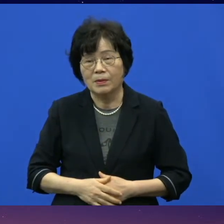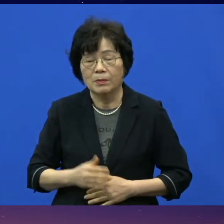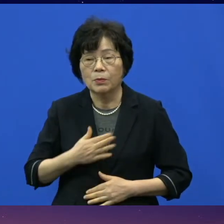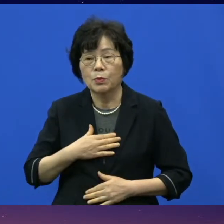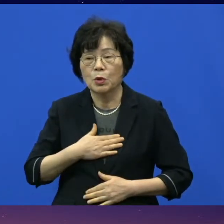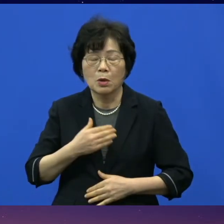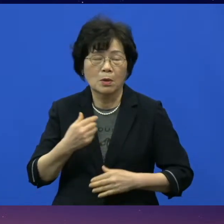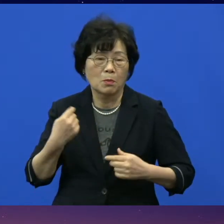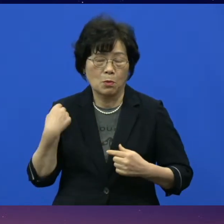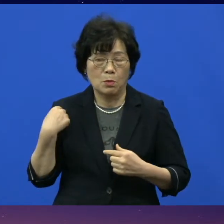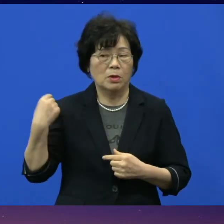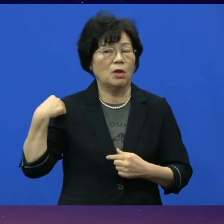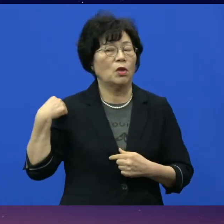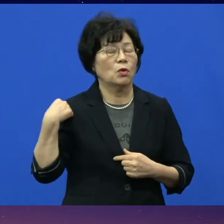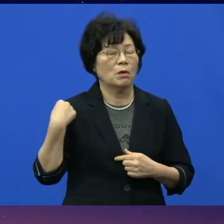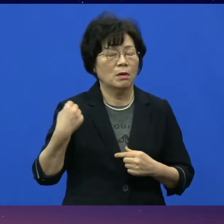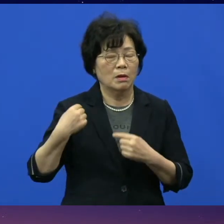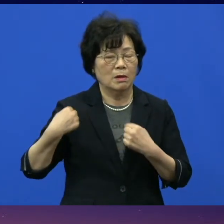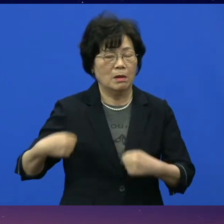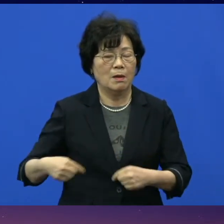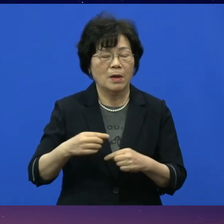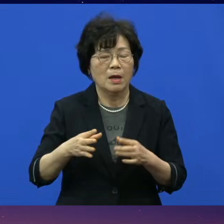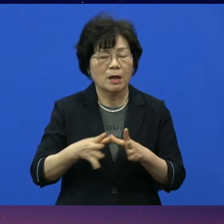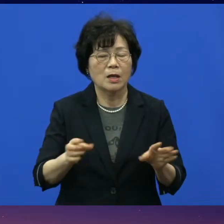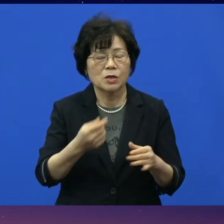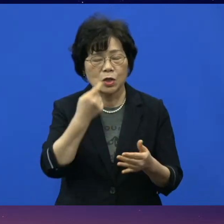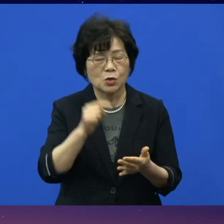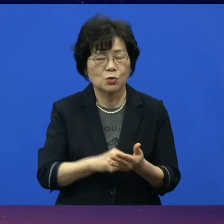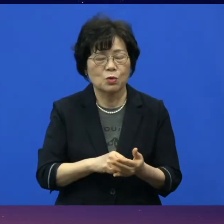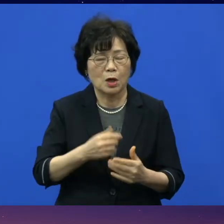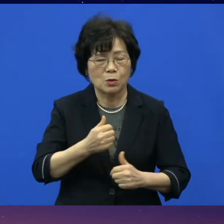돼요. 깨어지기 쉬움 이래가지고